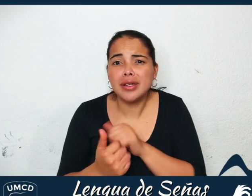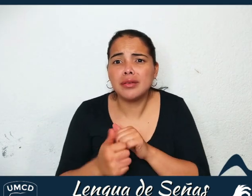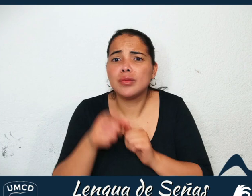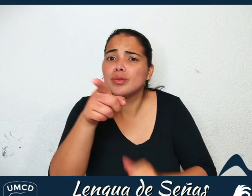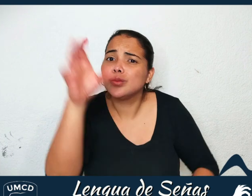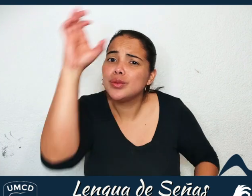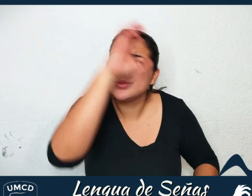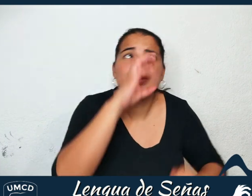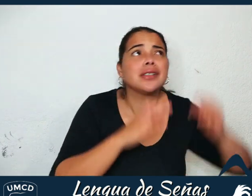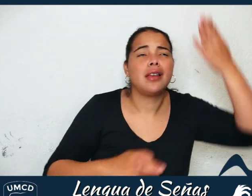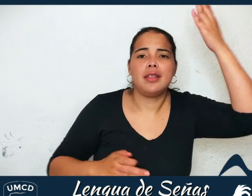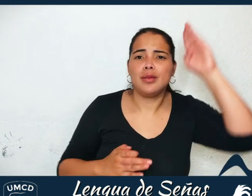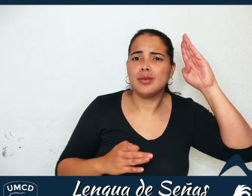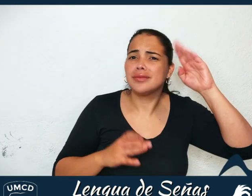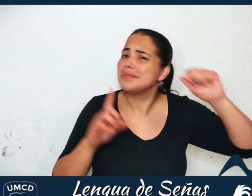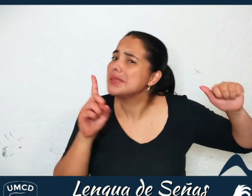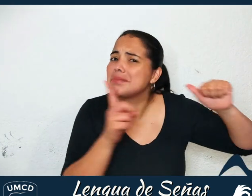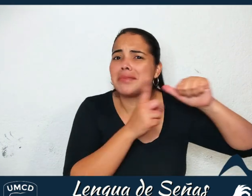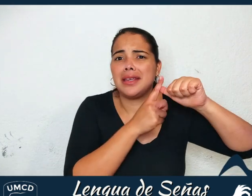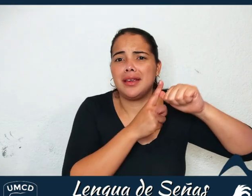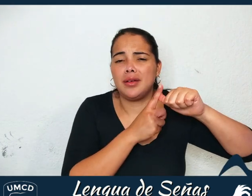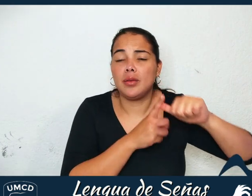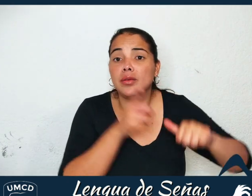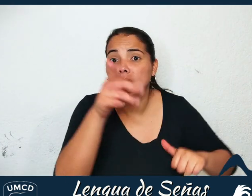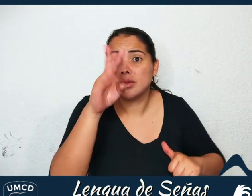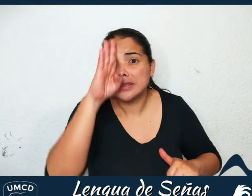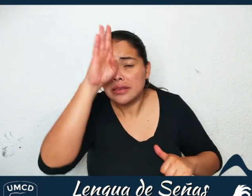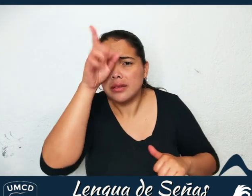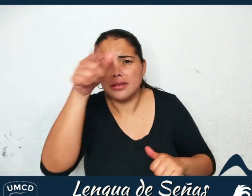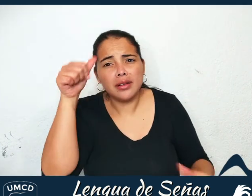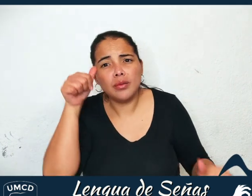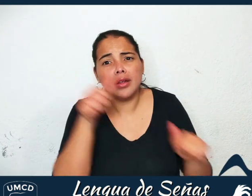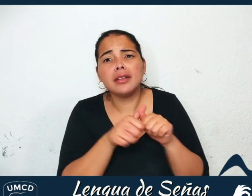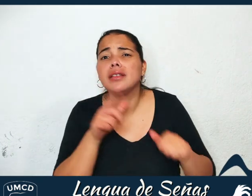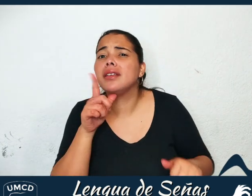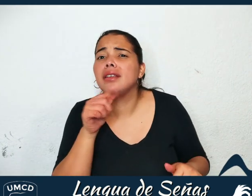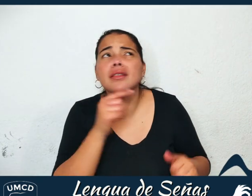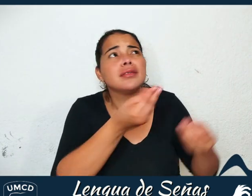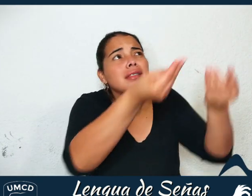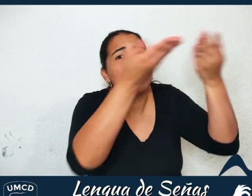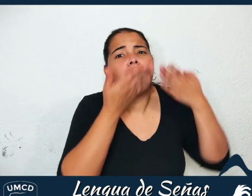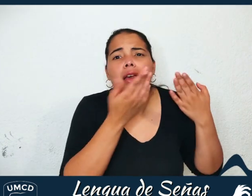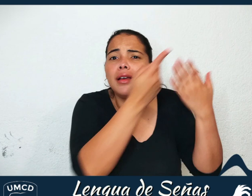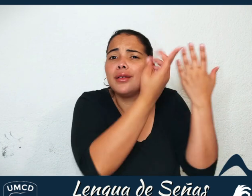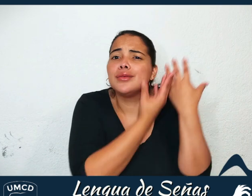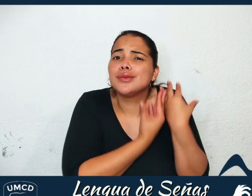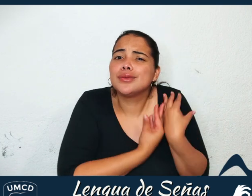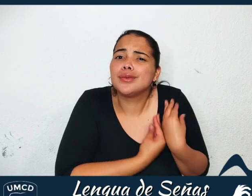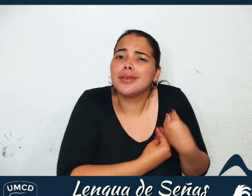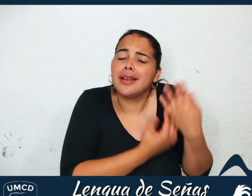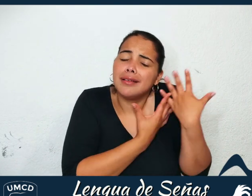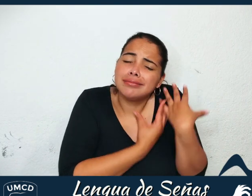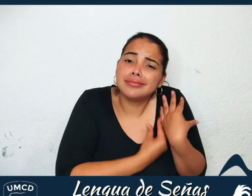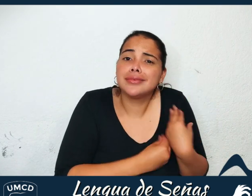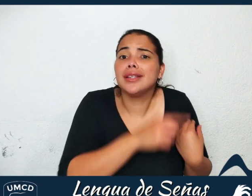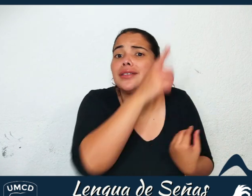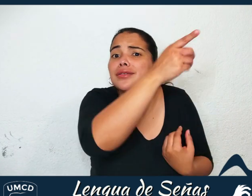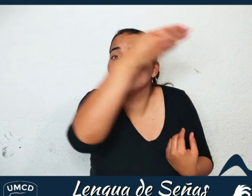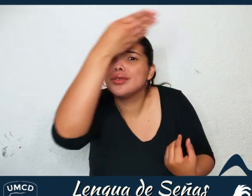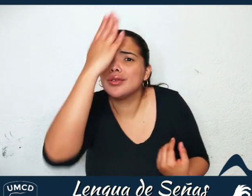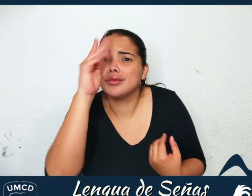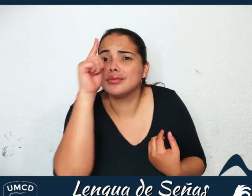tribulaciones. Una de las cosas que Pablo quería decirle a los hermanos es que deben recordar que quien nos da el consuelo es